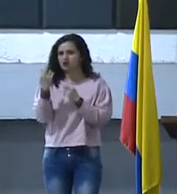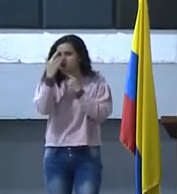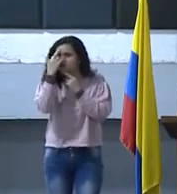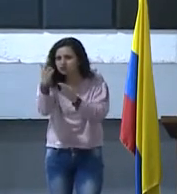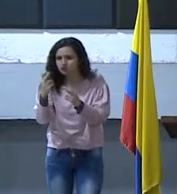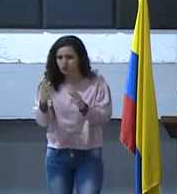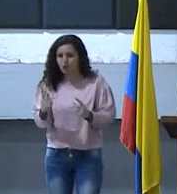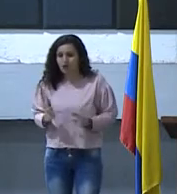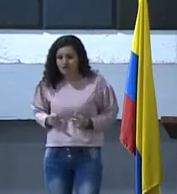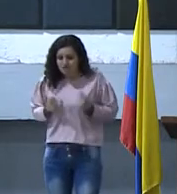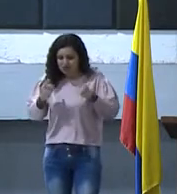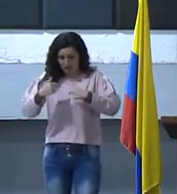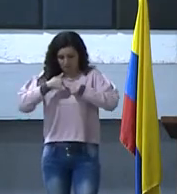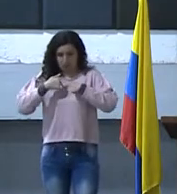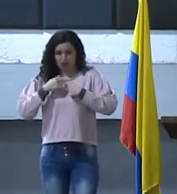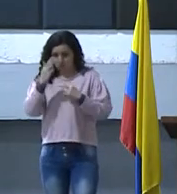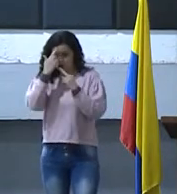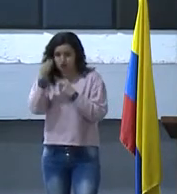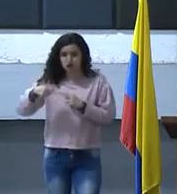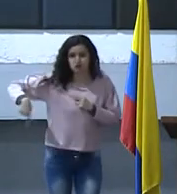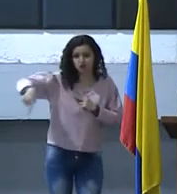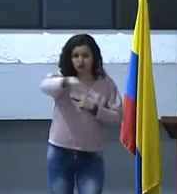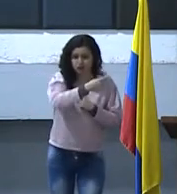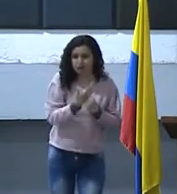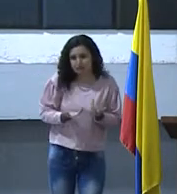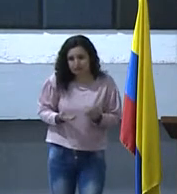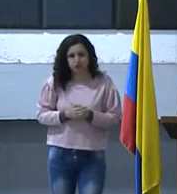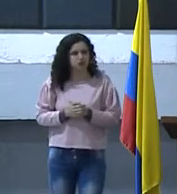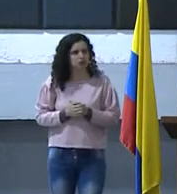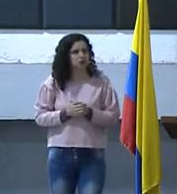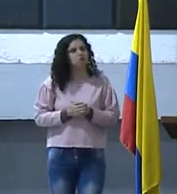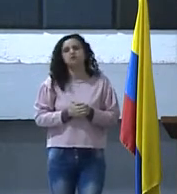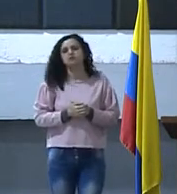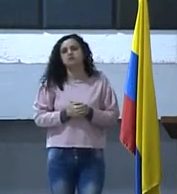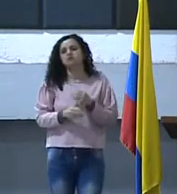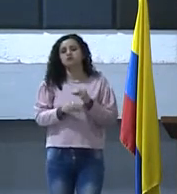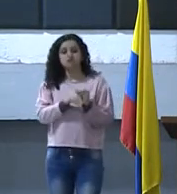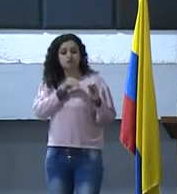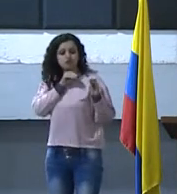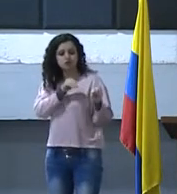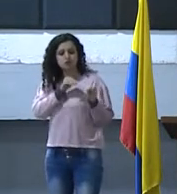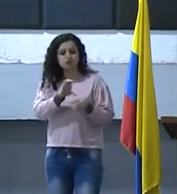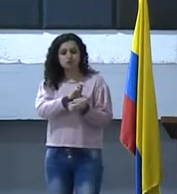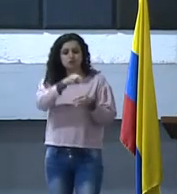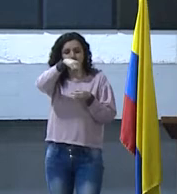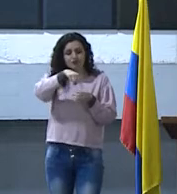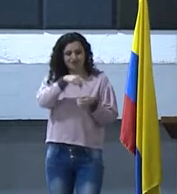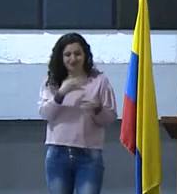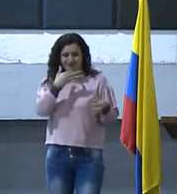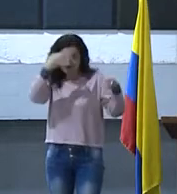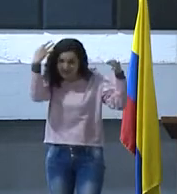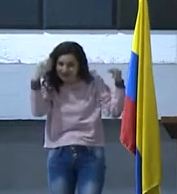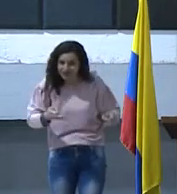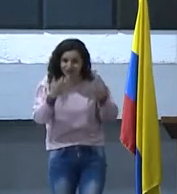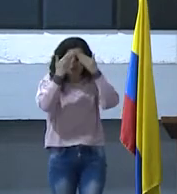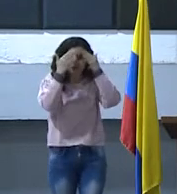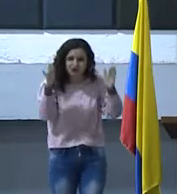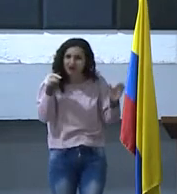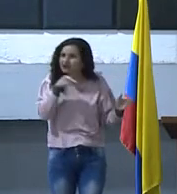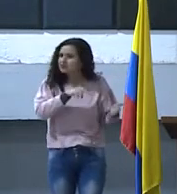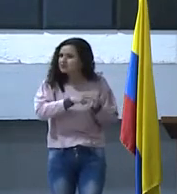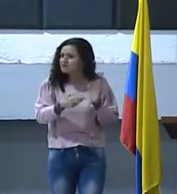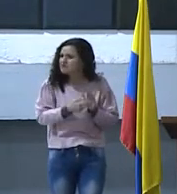mía y de los otros la formación de ciudadanía es realmente democráticas implica que las